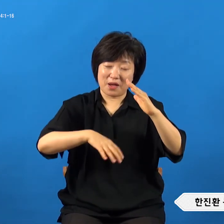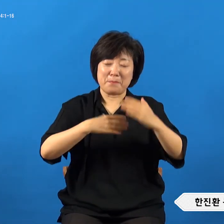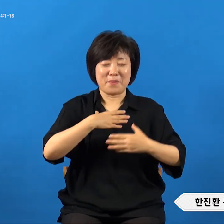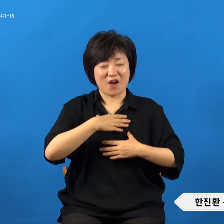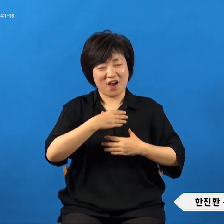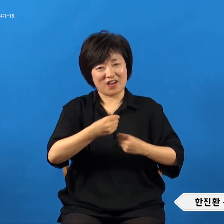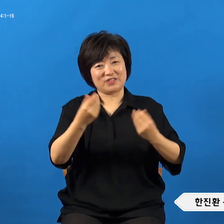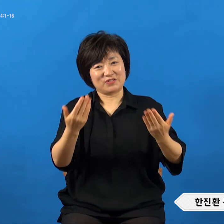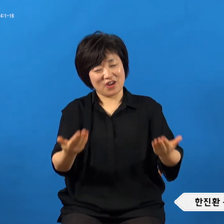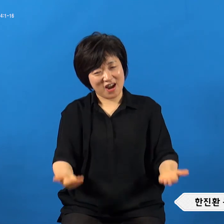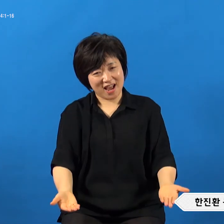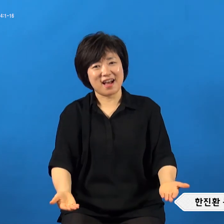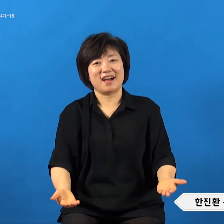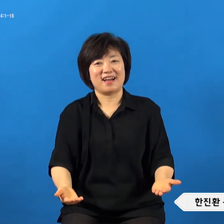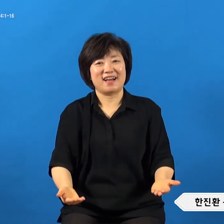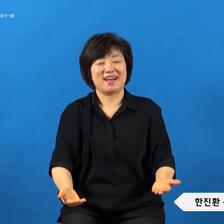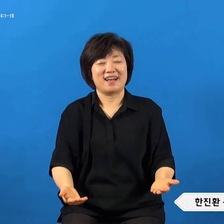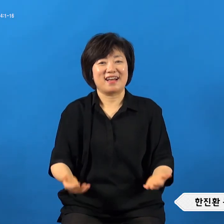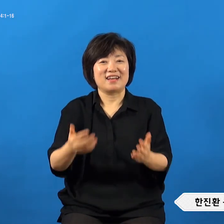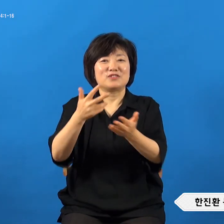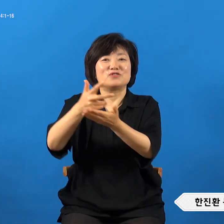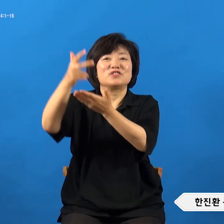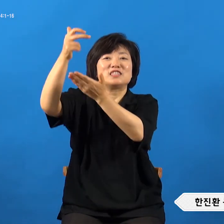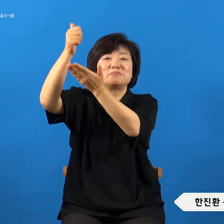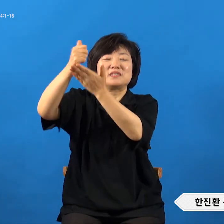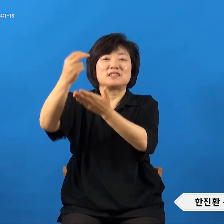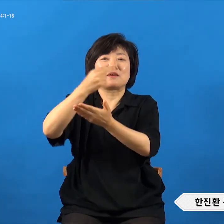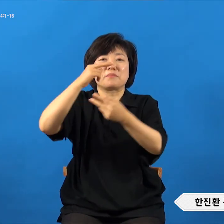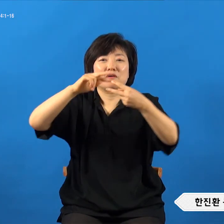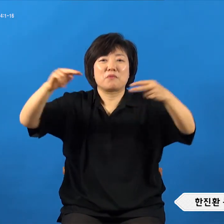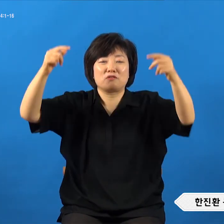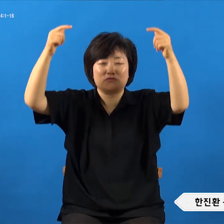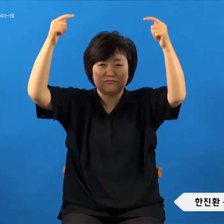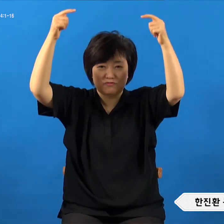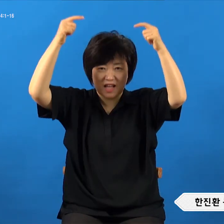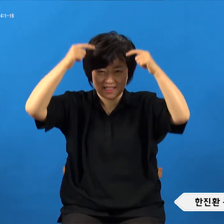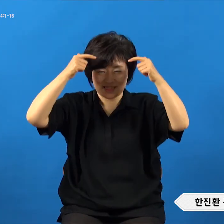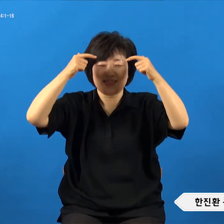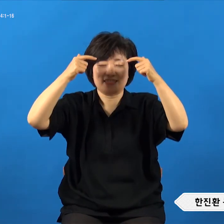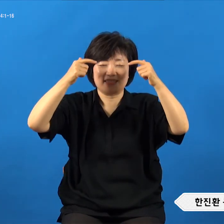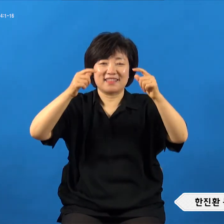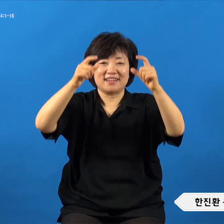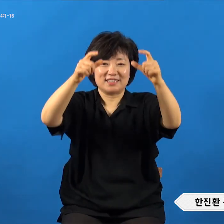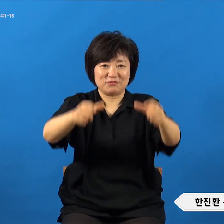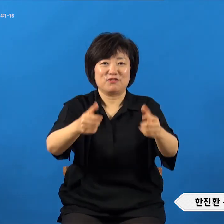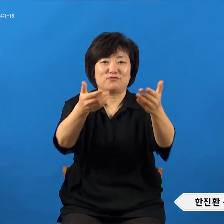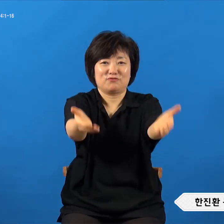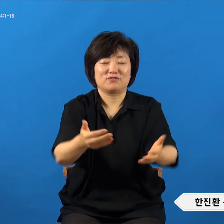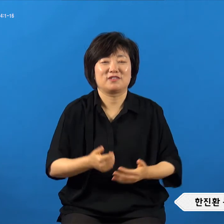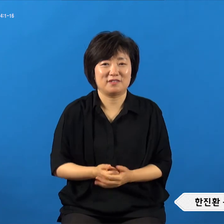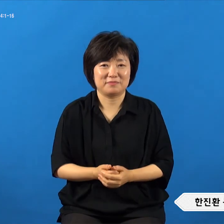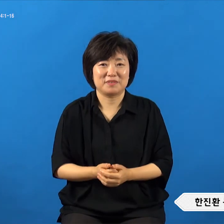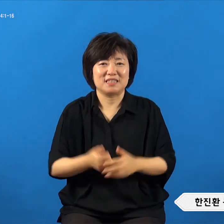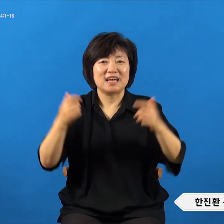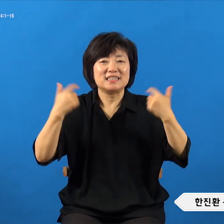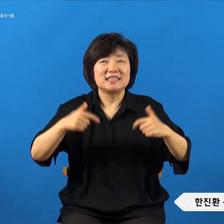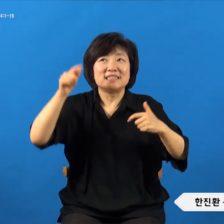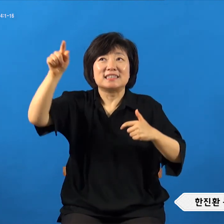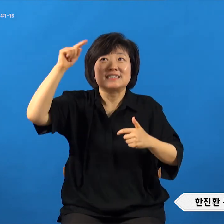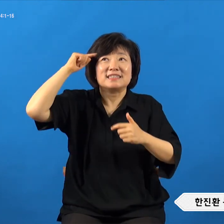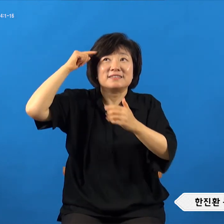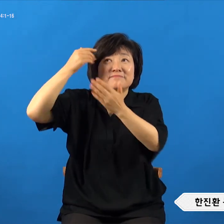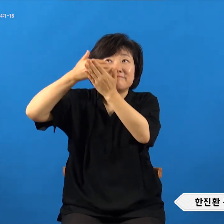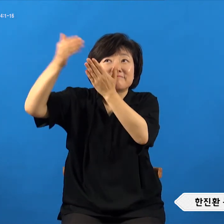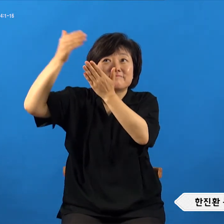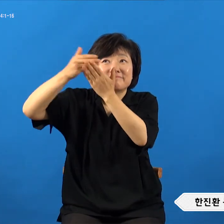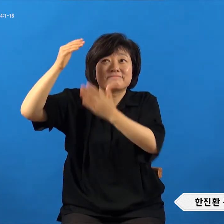편히 안식하거라. 우리 주님 생명의 면류관을 씌워 주실 것입니다. 늘 그